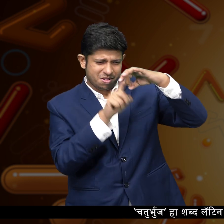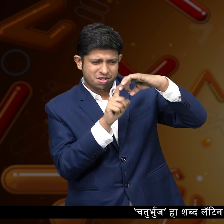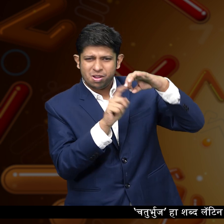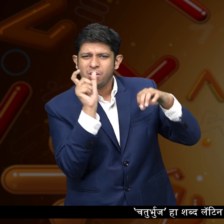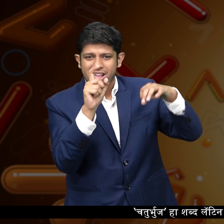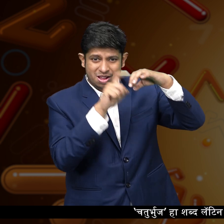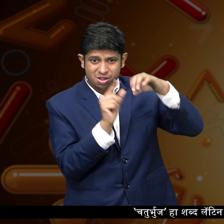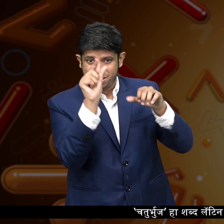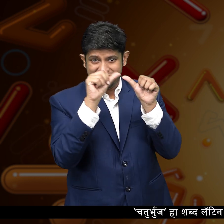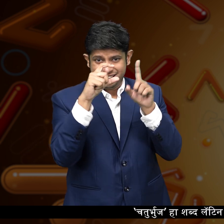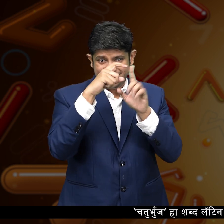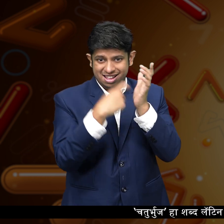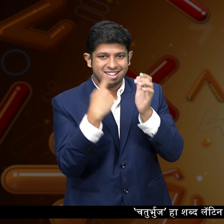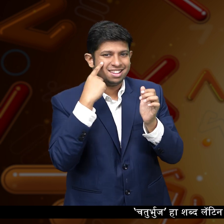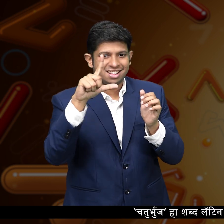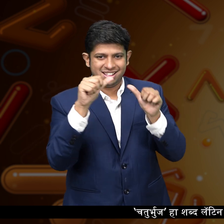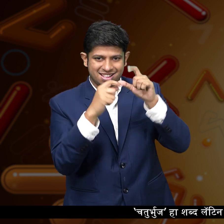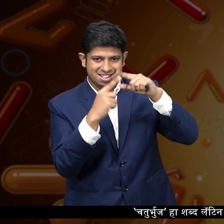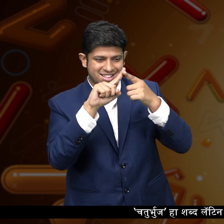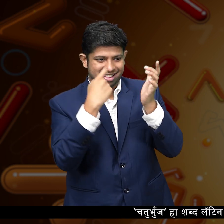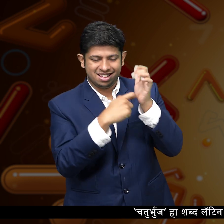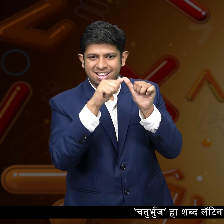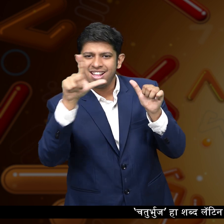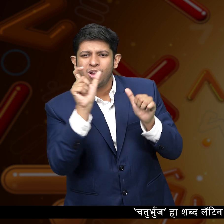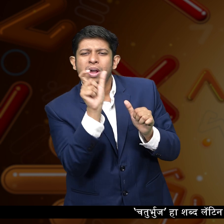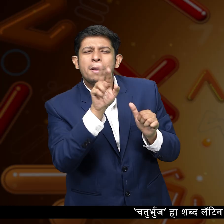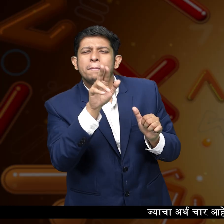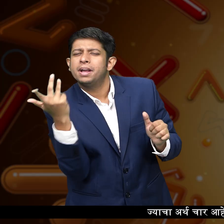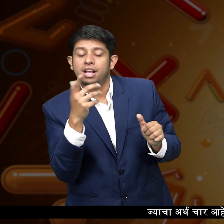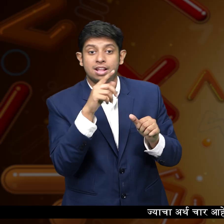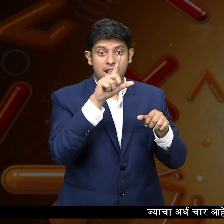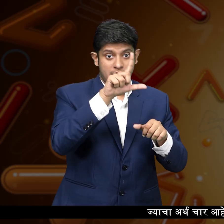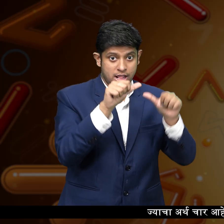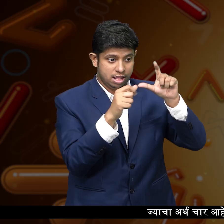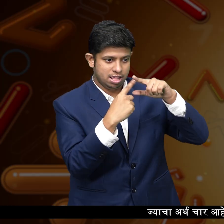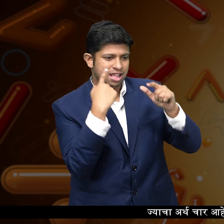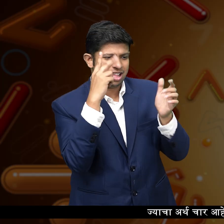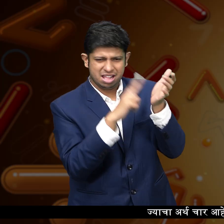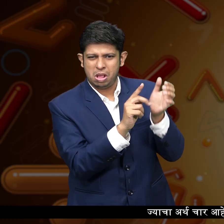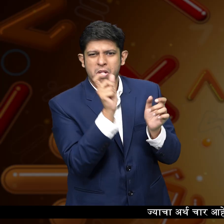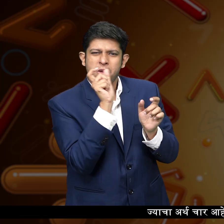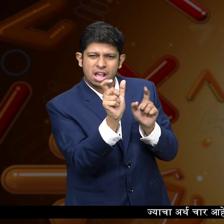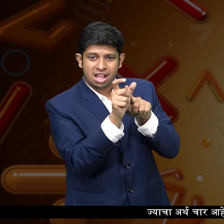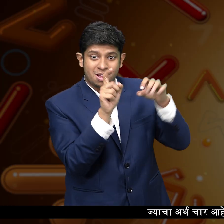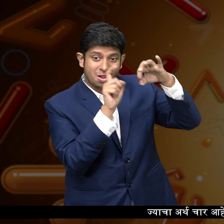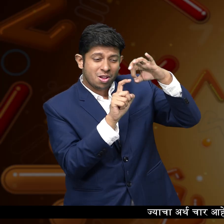चतुर्भुज हा शब्द लॅटिन शब्द क्वाड्री पासून आलेला आहे, ज्याचा अर्थ 4 आहे आणि लॅटस म्हणजे